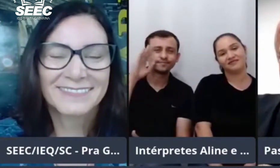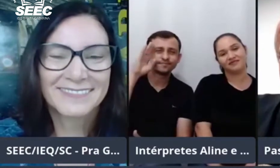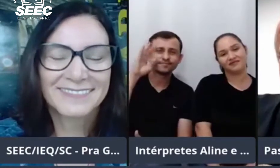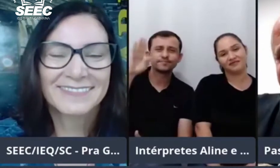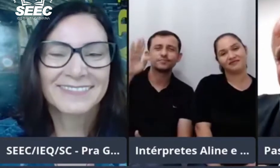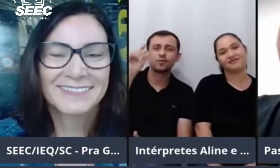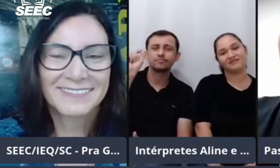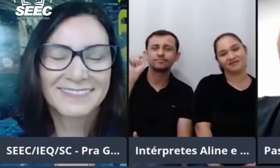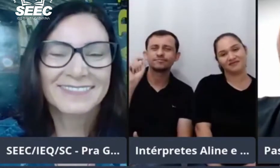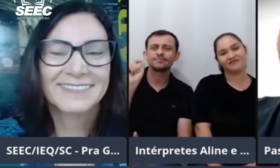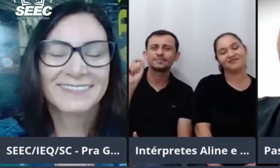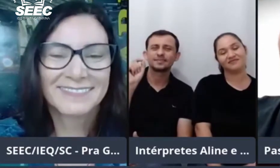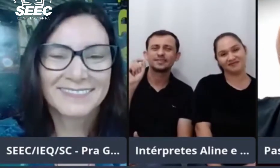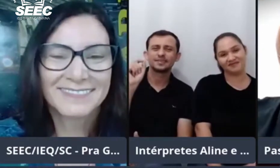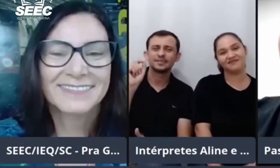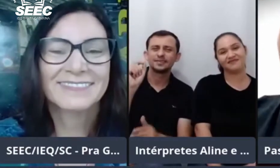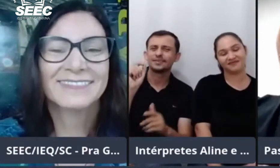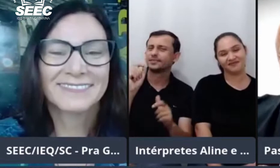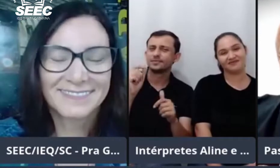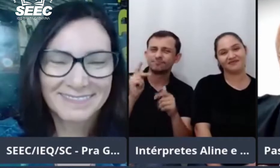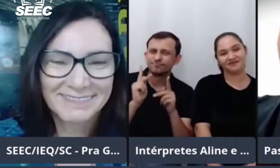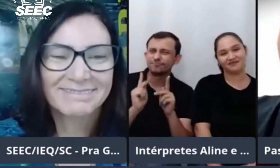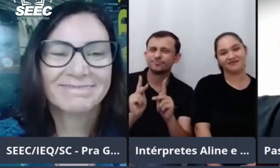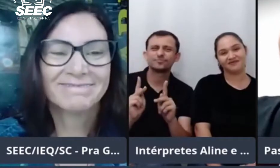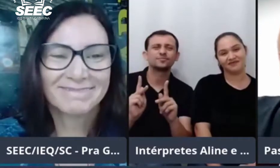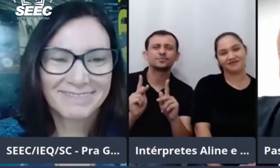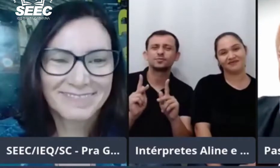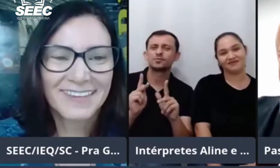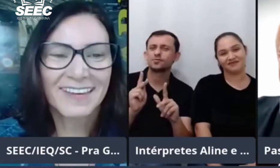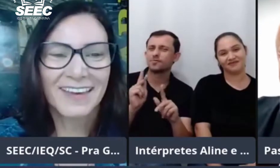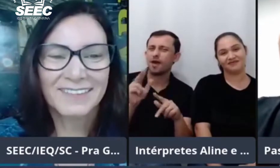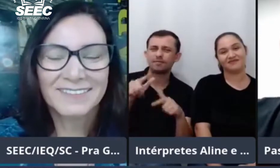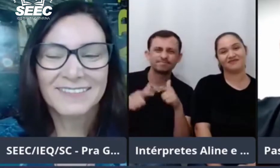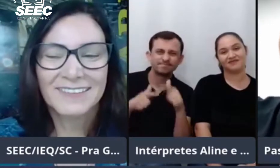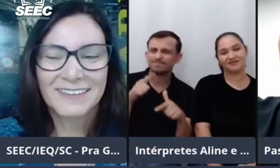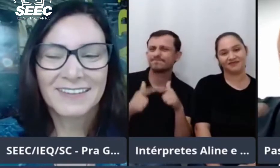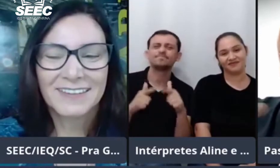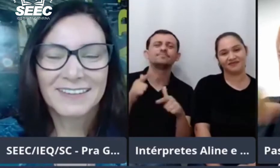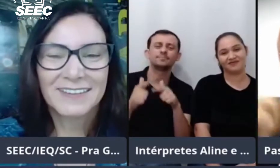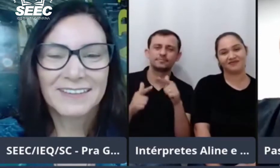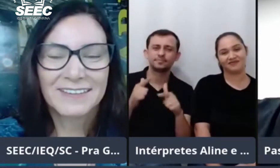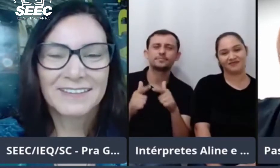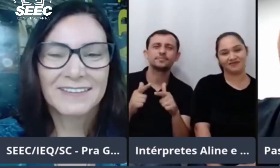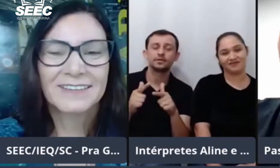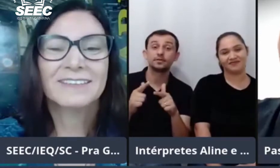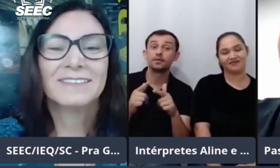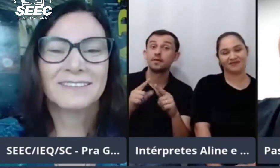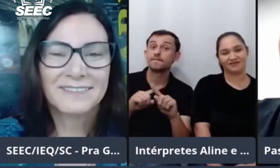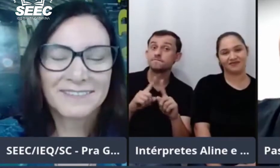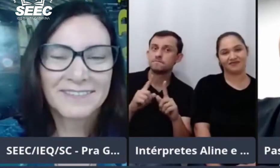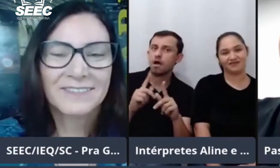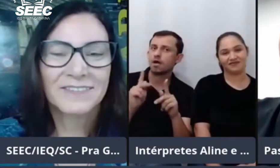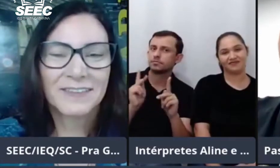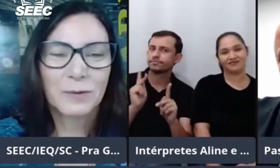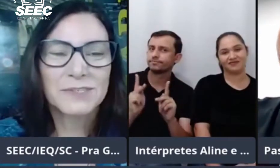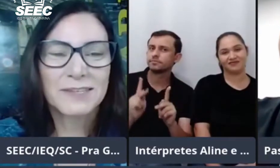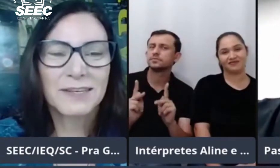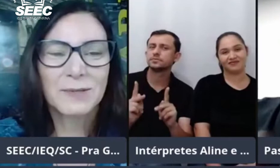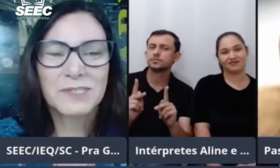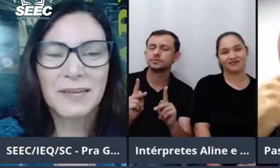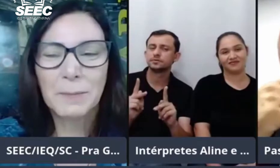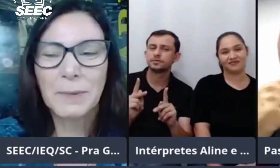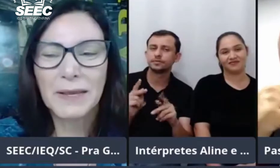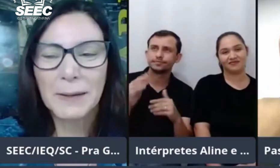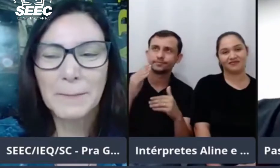né? E devagarinho nós vamos colocando em prática, né? Sempre em submissão, né? Sempre em submissão. Aqui todos os